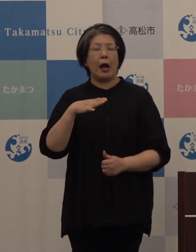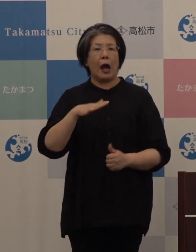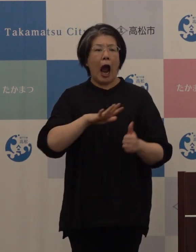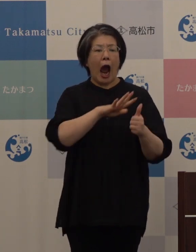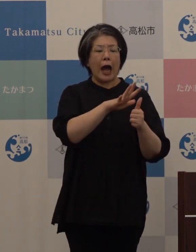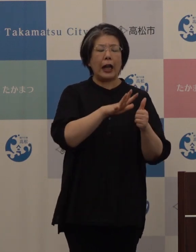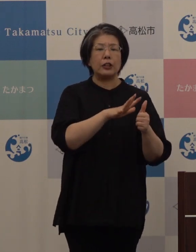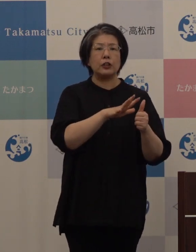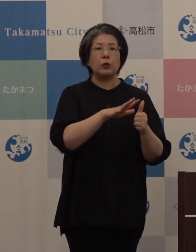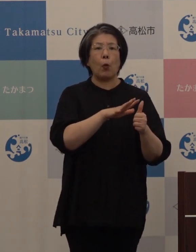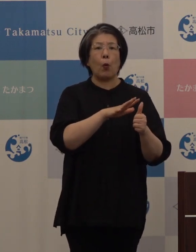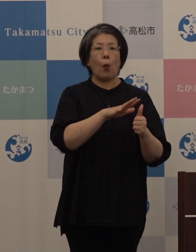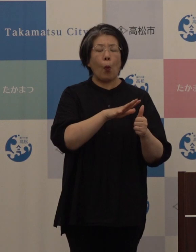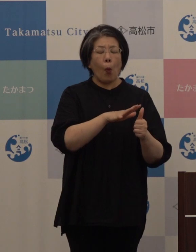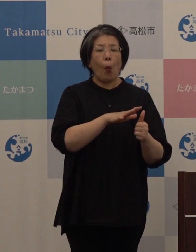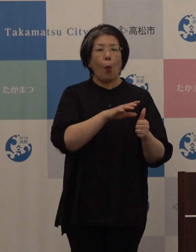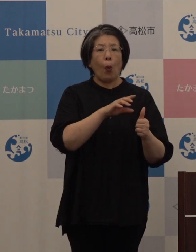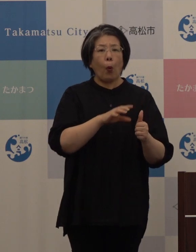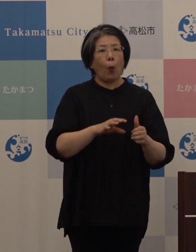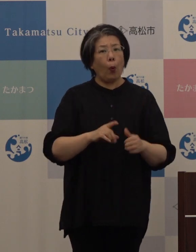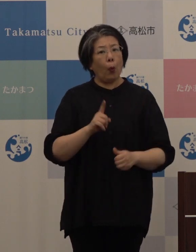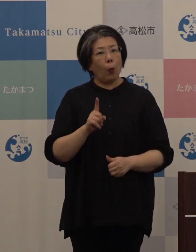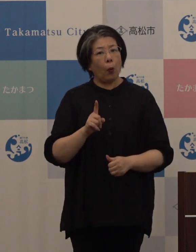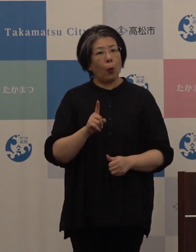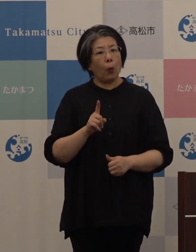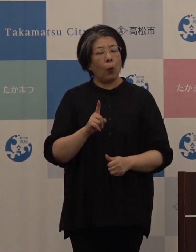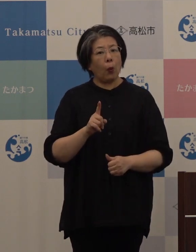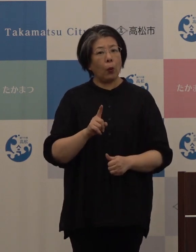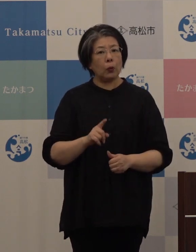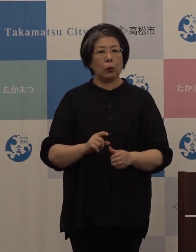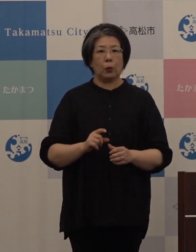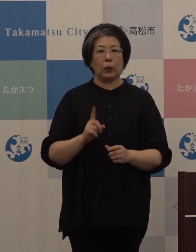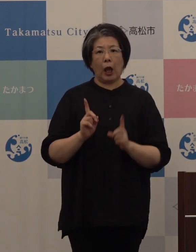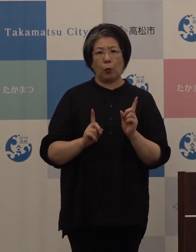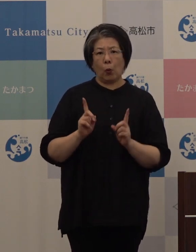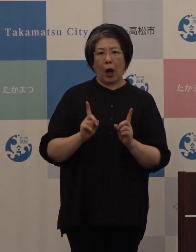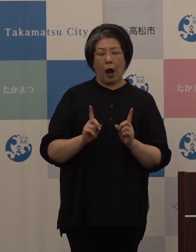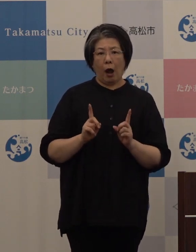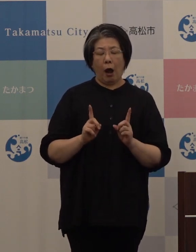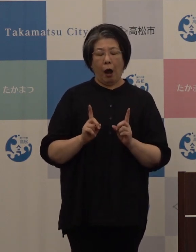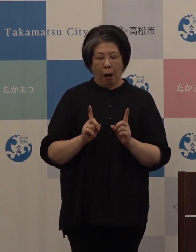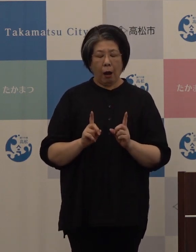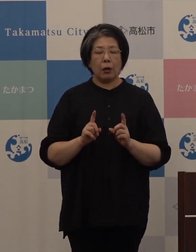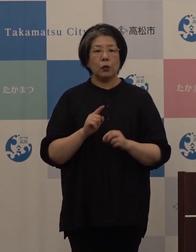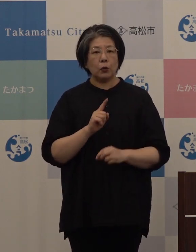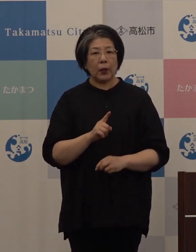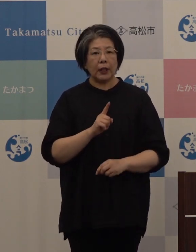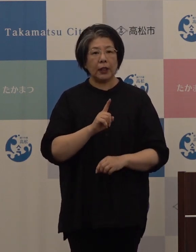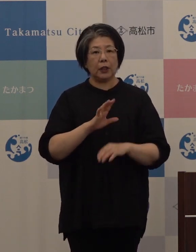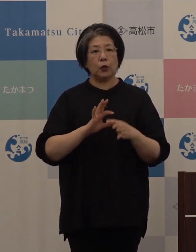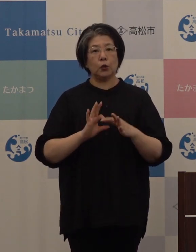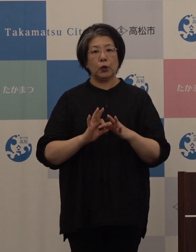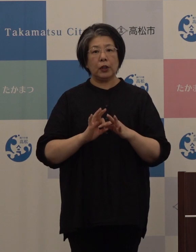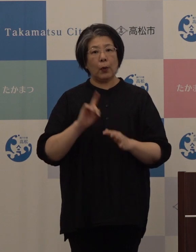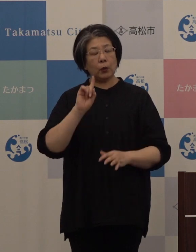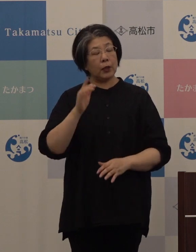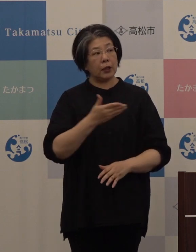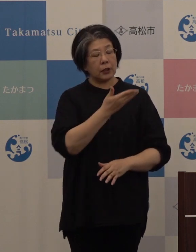性は極めて低いともなんか、言ってるんですが、そういうそれに関してはどう受け止めてますか。